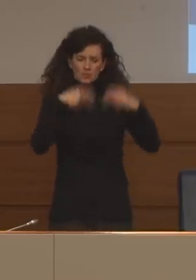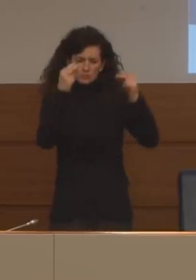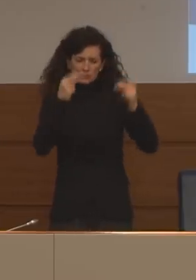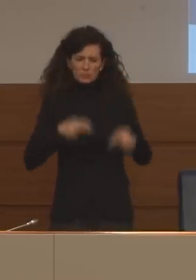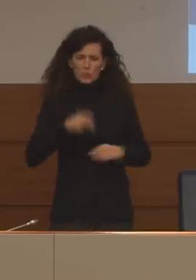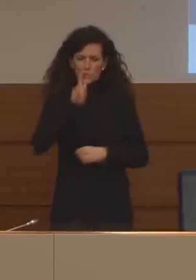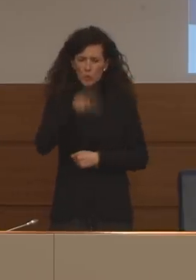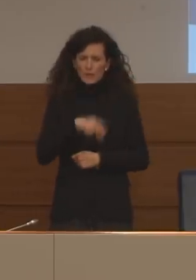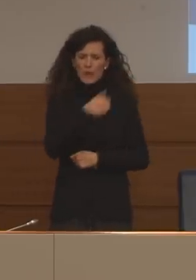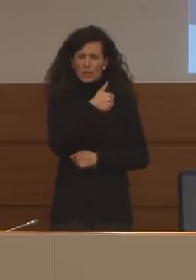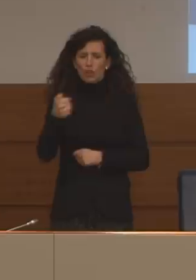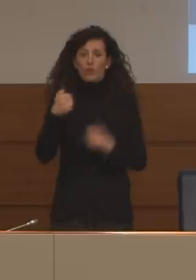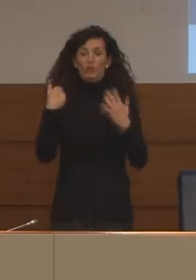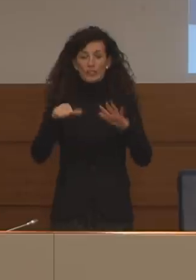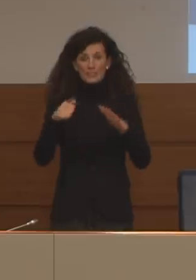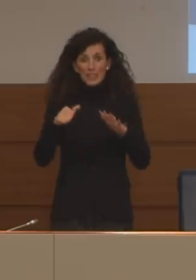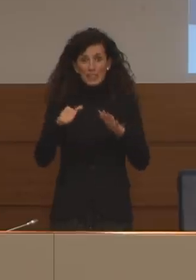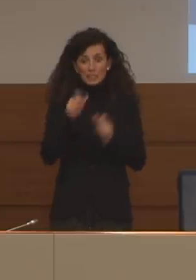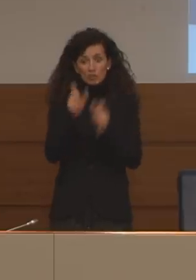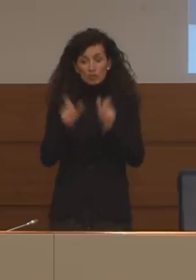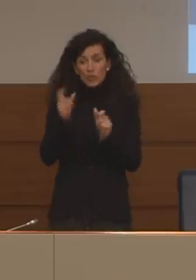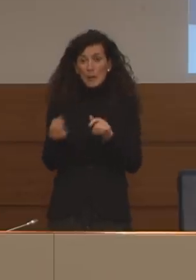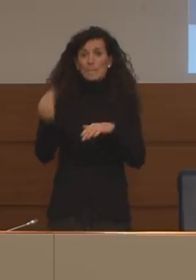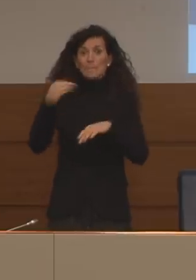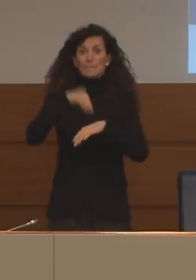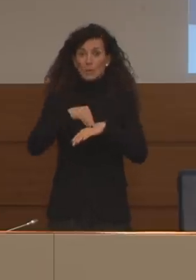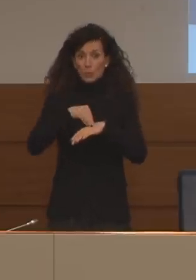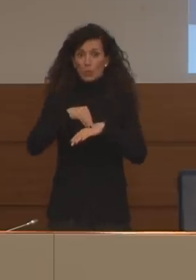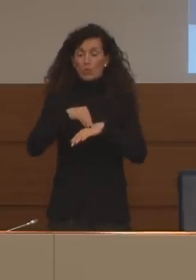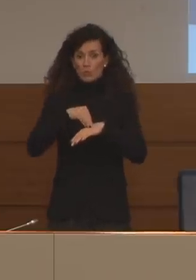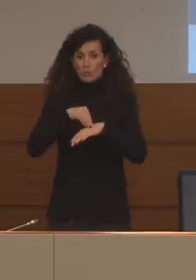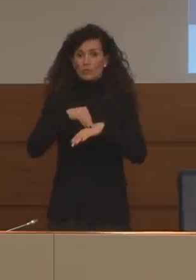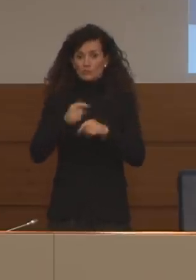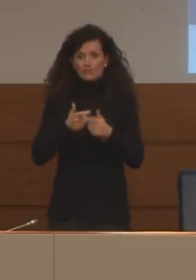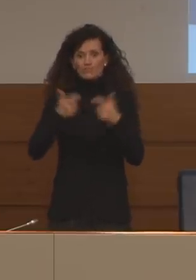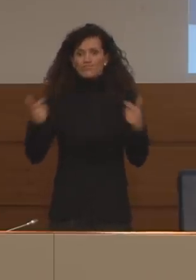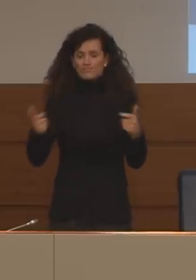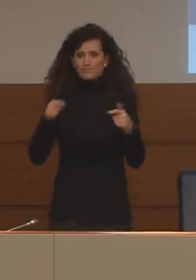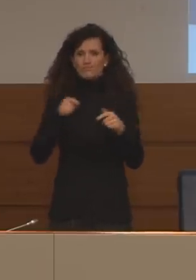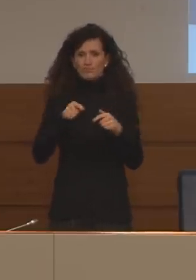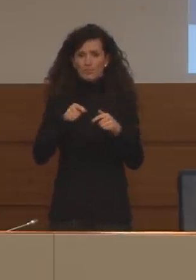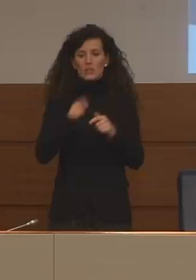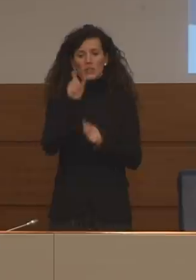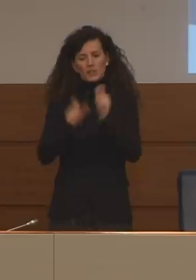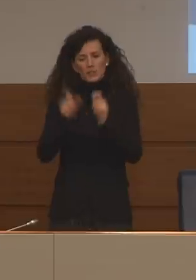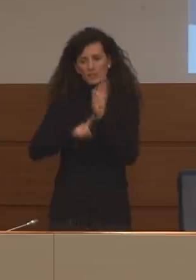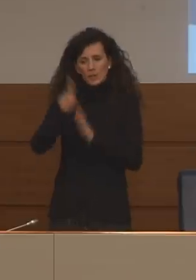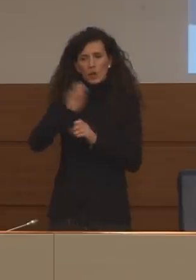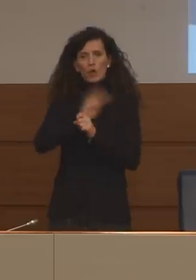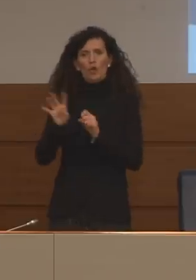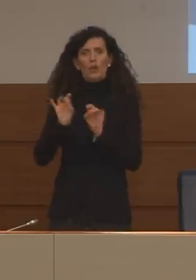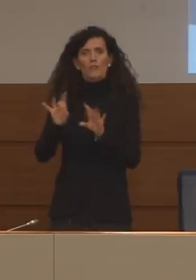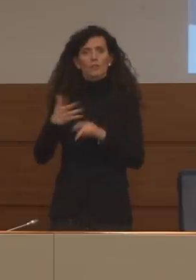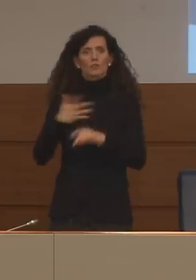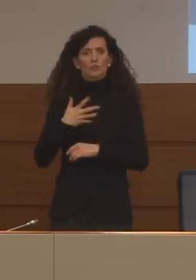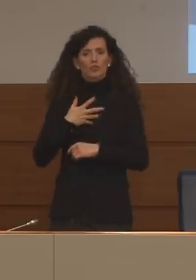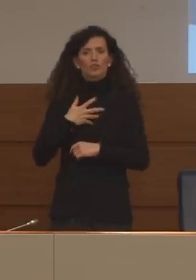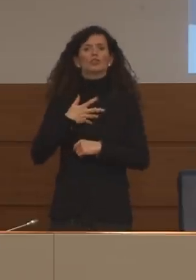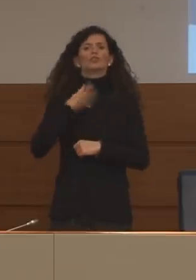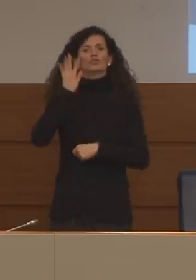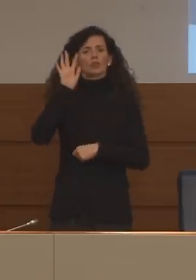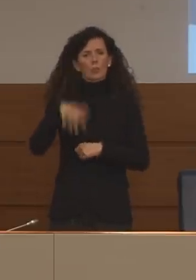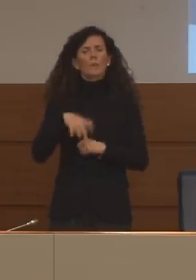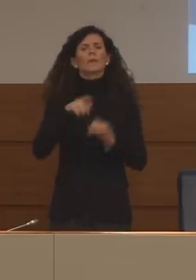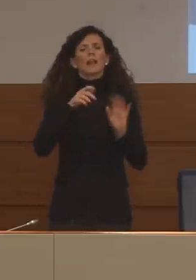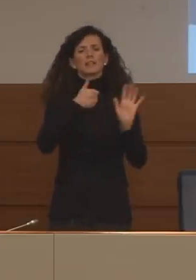116 casi in più il totale delle attuali dei positivi e 14.950